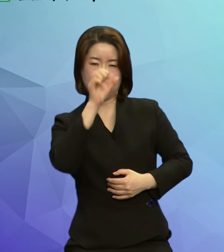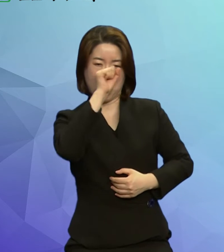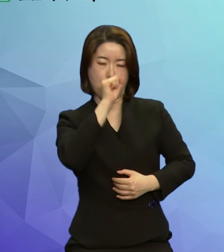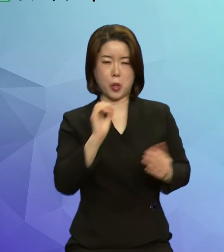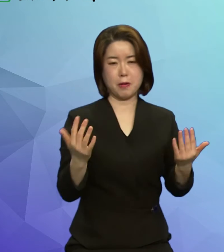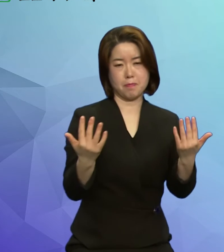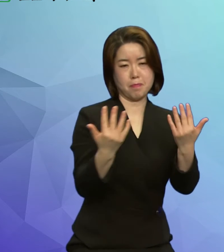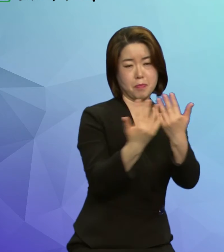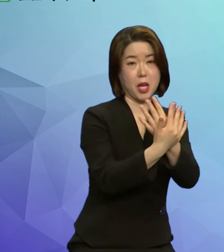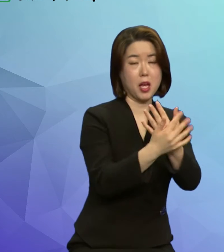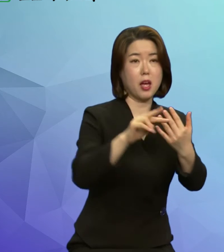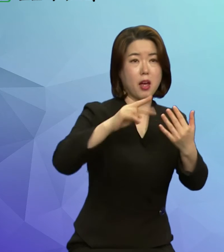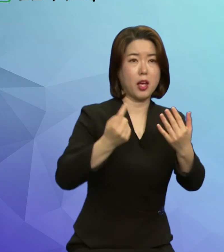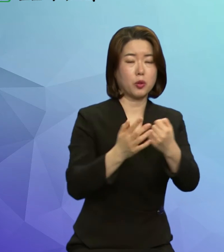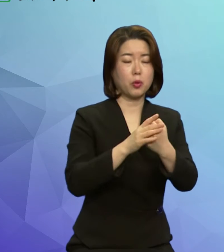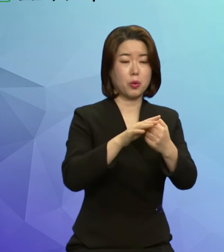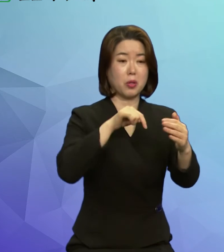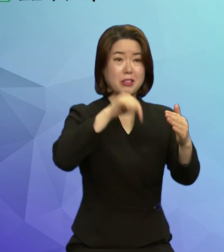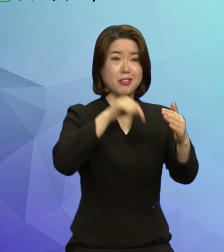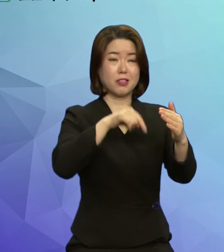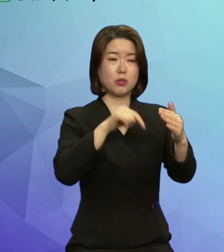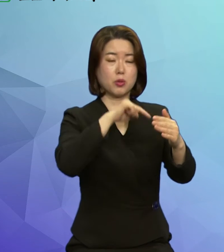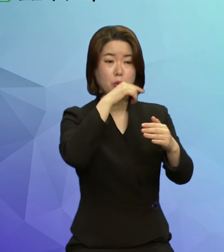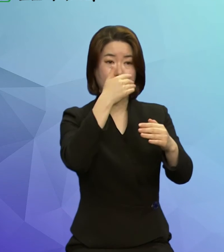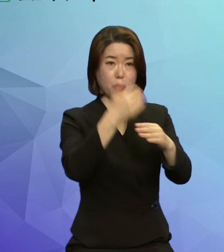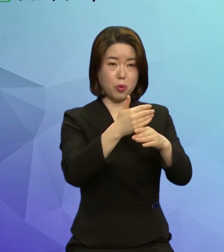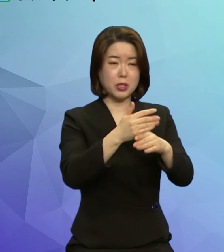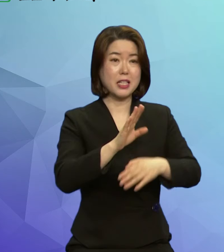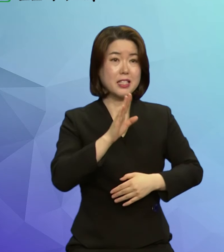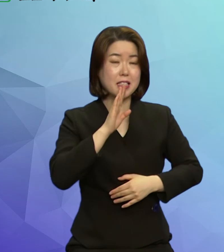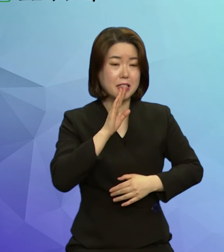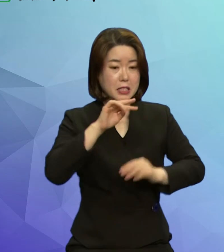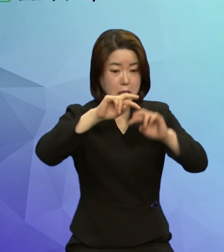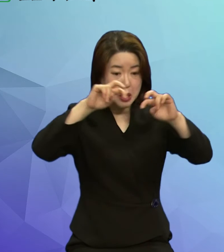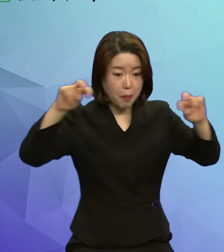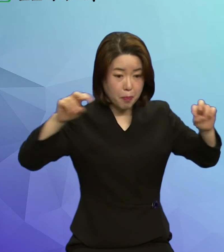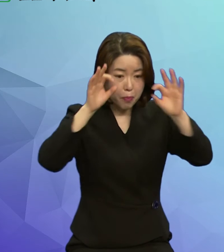해도 공산주의의 실상은 우리가 너무나 잘 알잖아요.